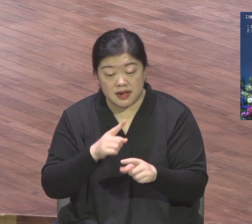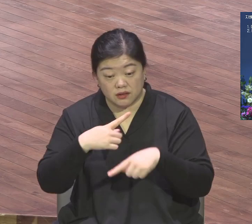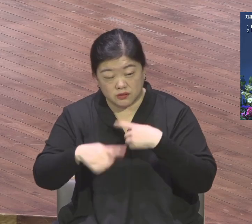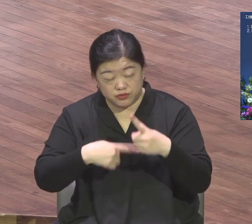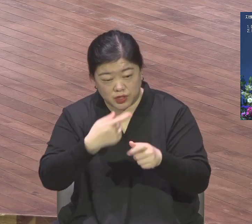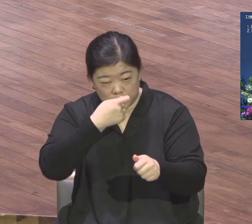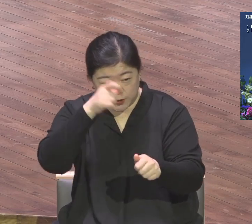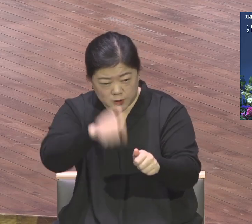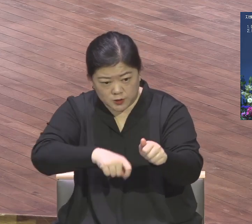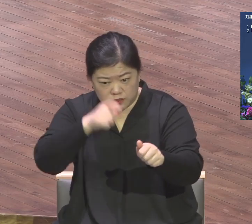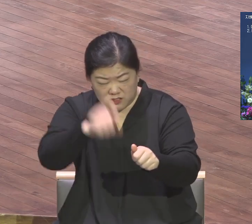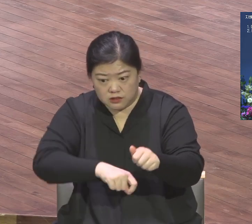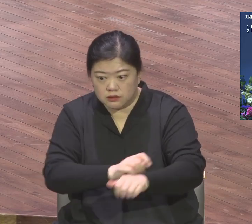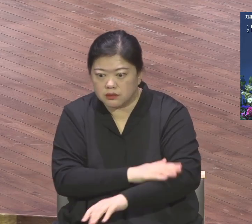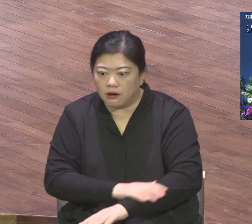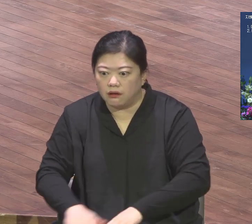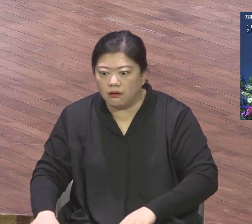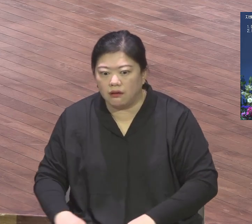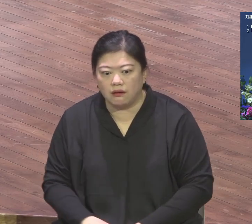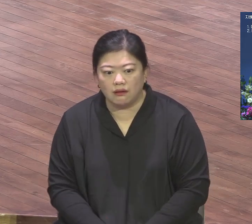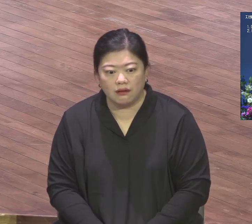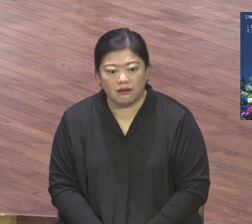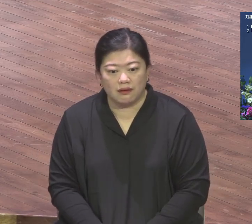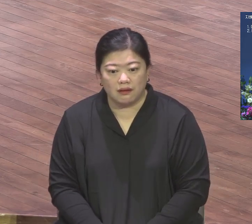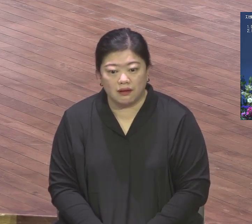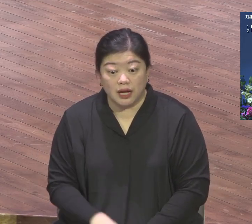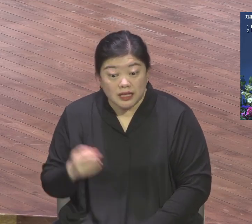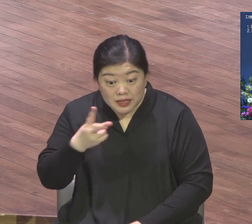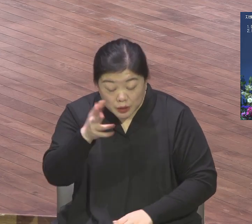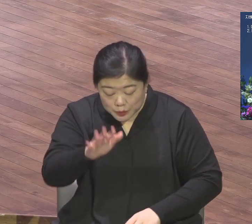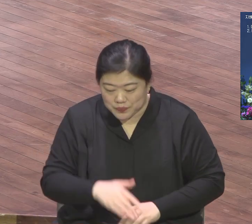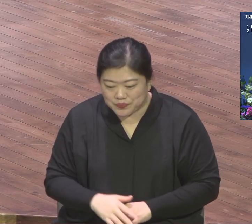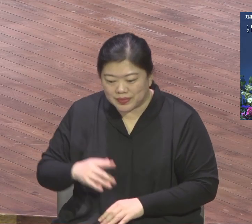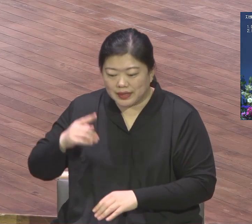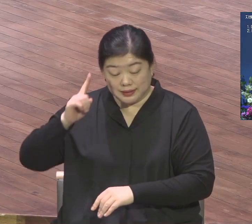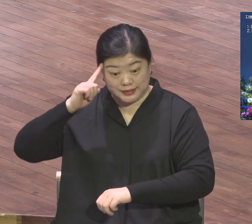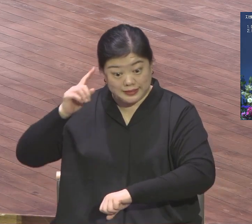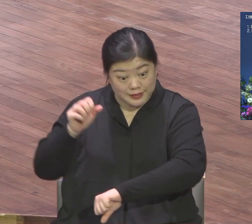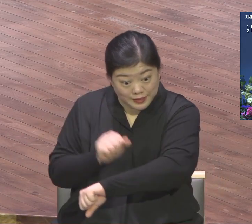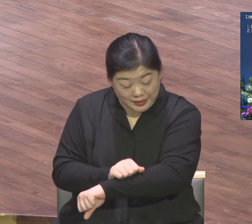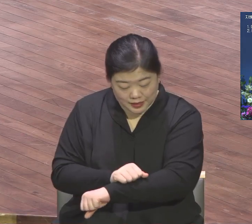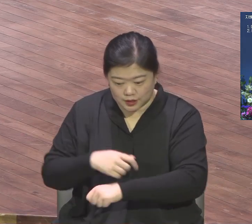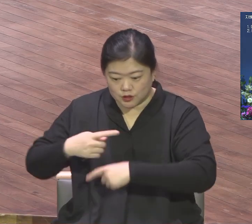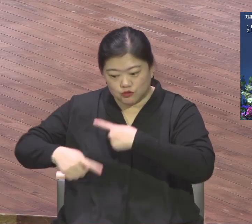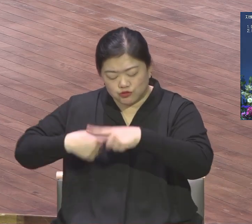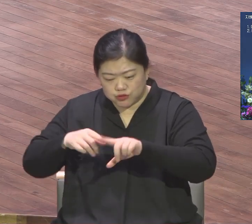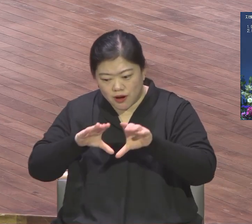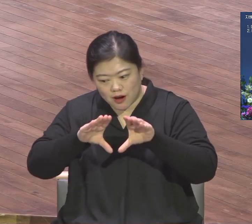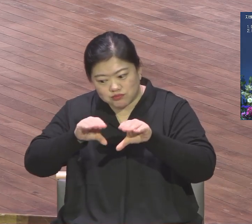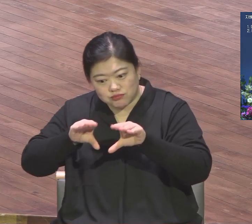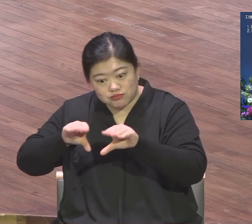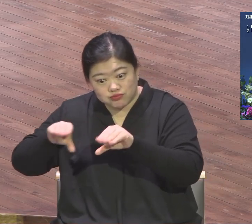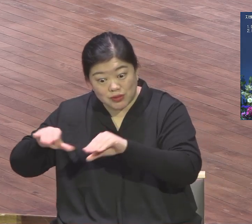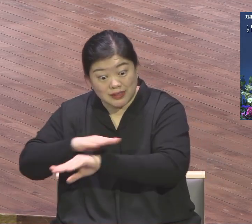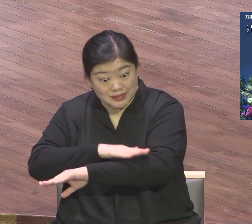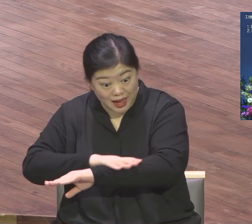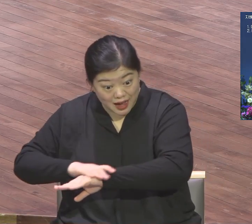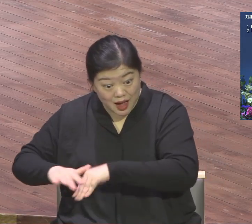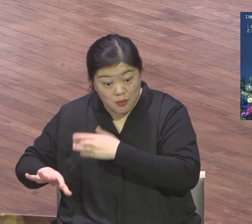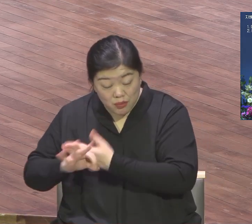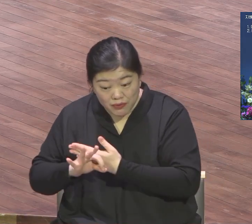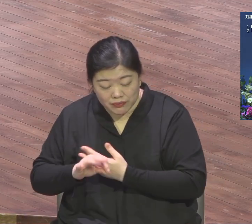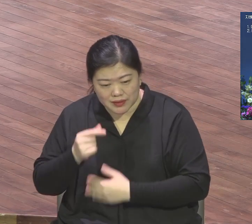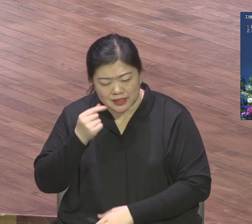지혜로운 자들. 이런 사람들은 주위에 사람이 많지요. 사람이 많이 붙지요. 막 요즘 말로 막